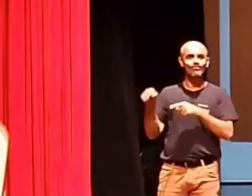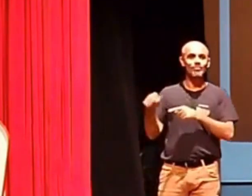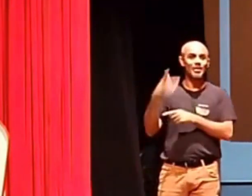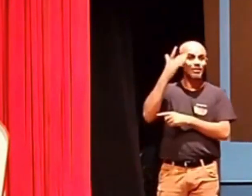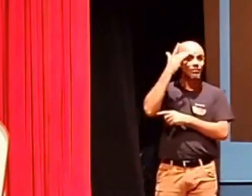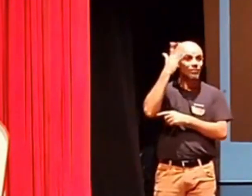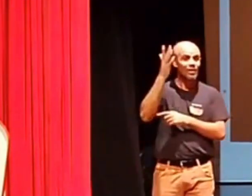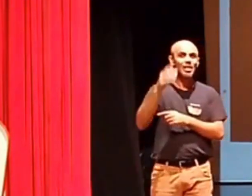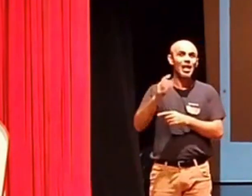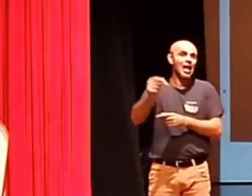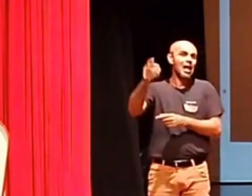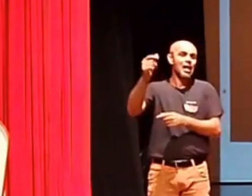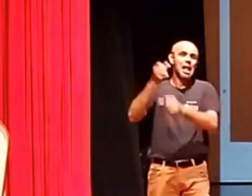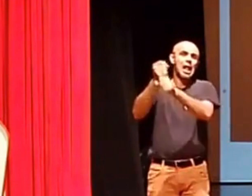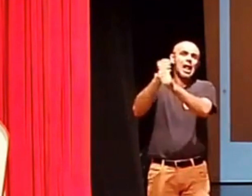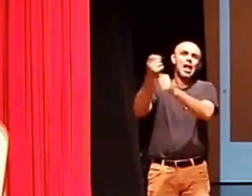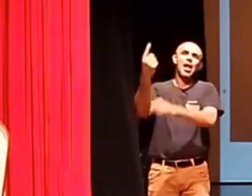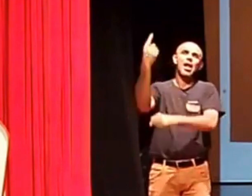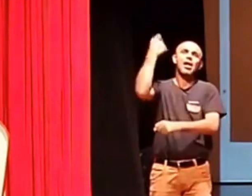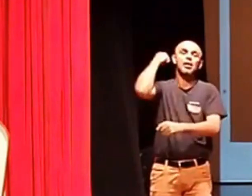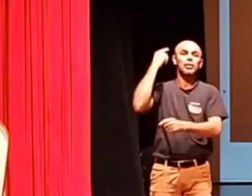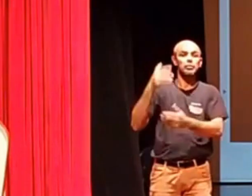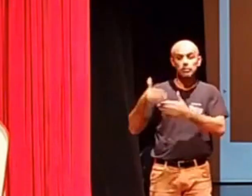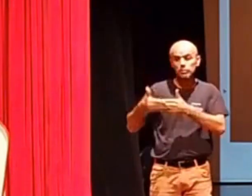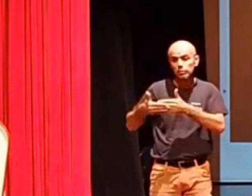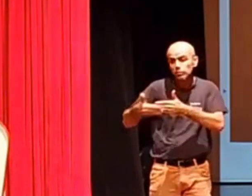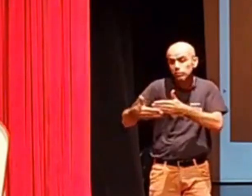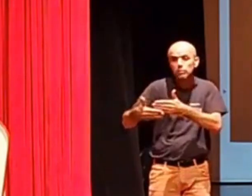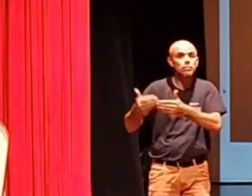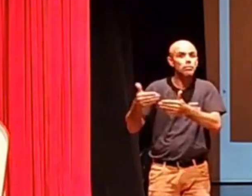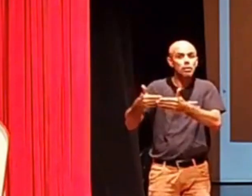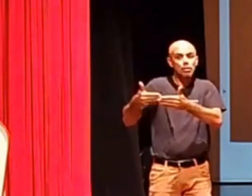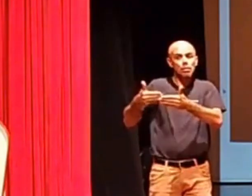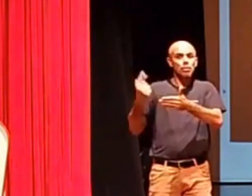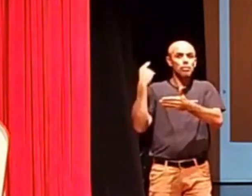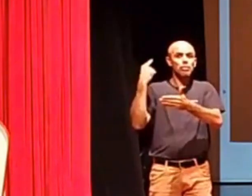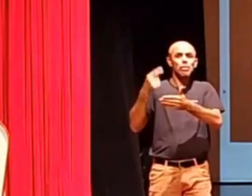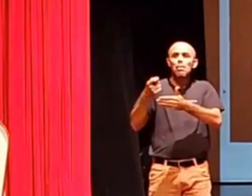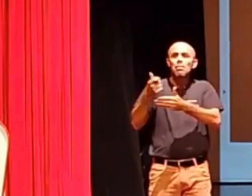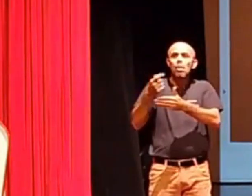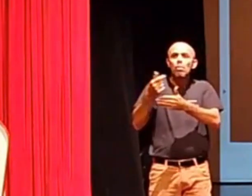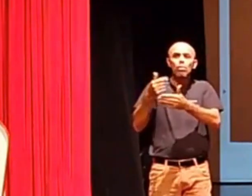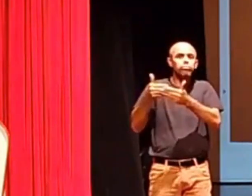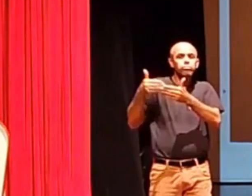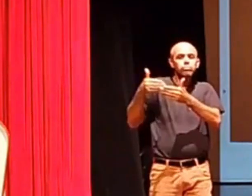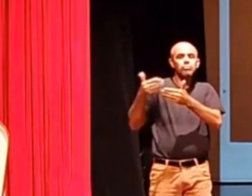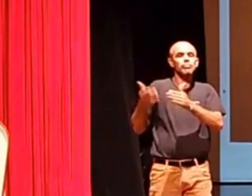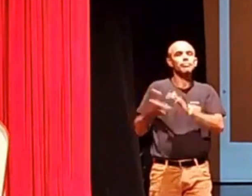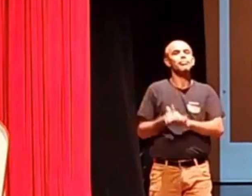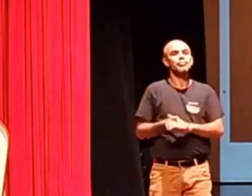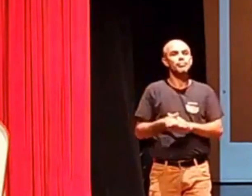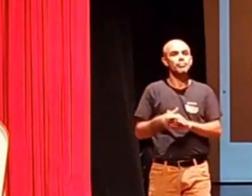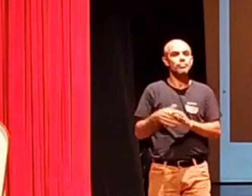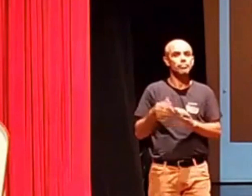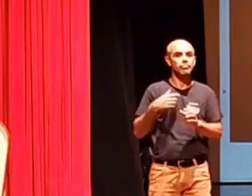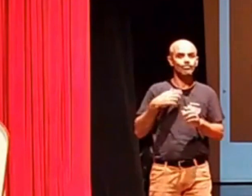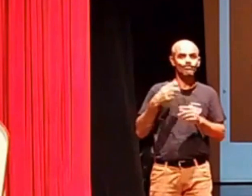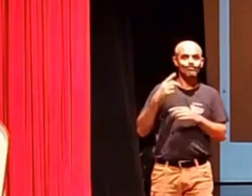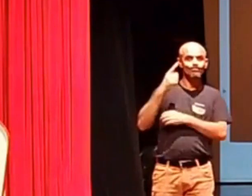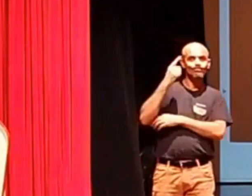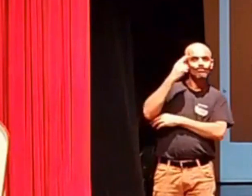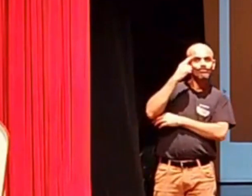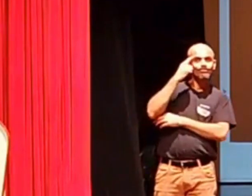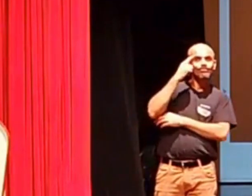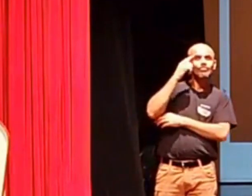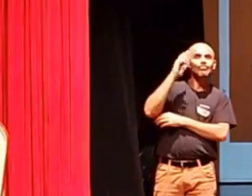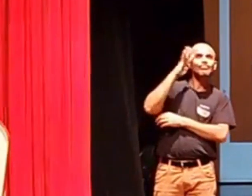que aconteceu há muitos anos atrás. Não, é recente. Não faz muito tempo. Então, a gente tem que ter esse olhar, a gente tem que